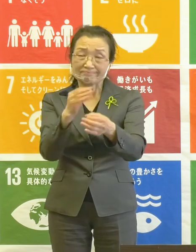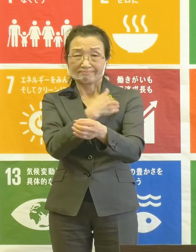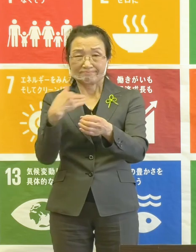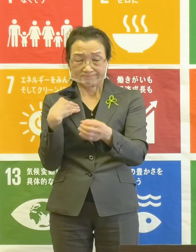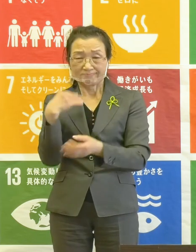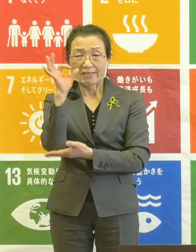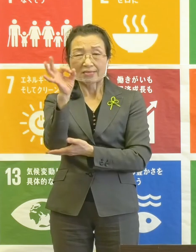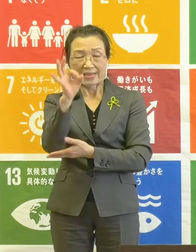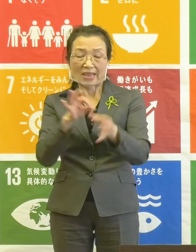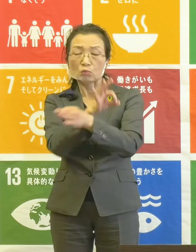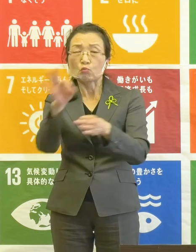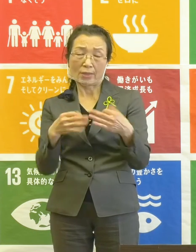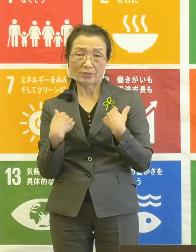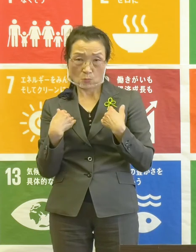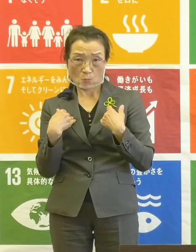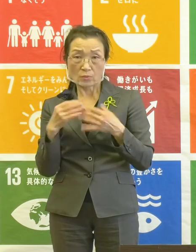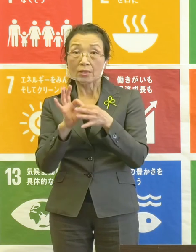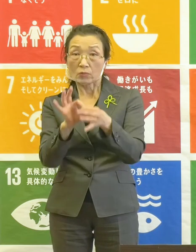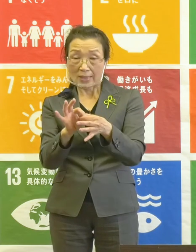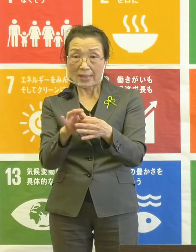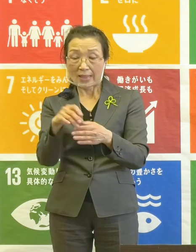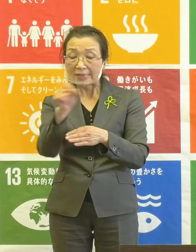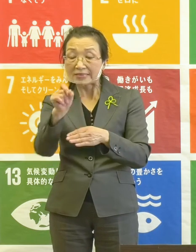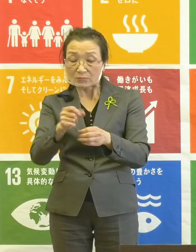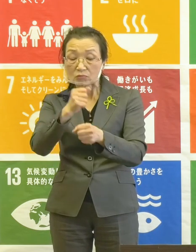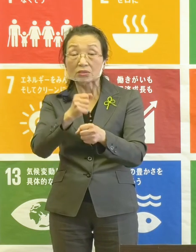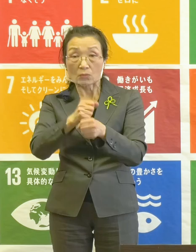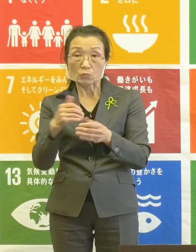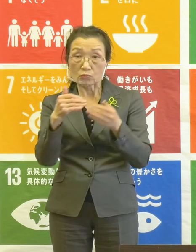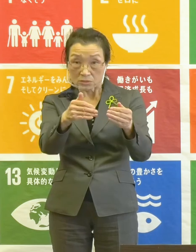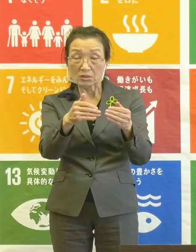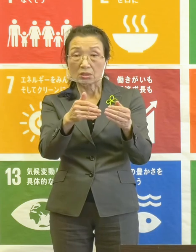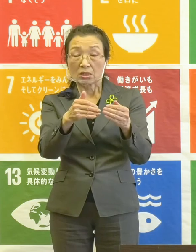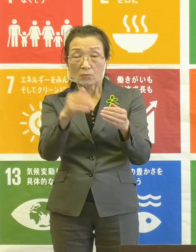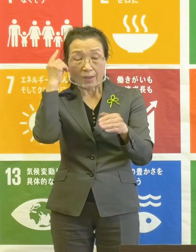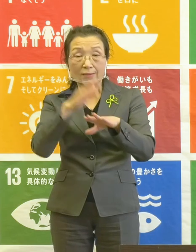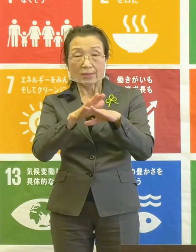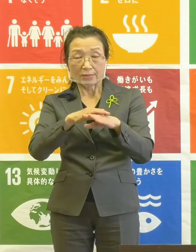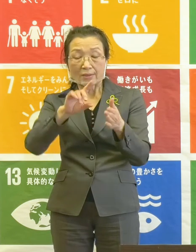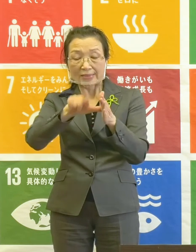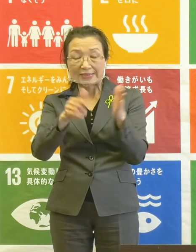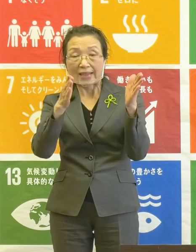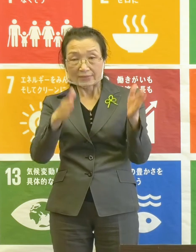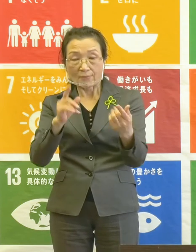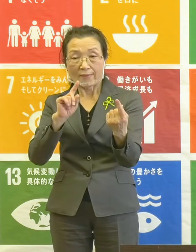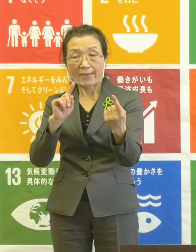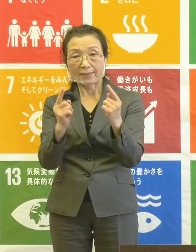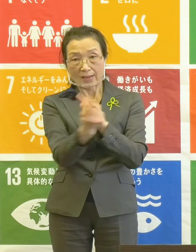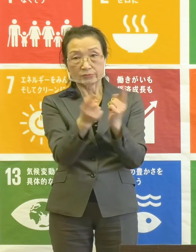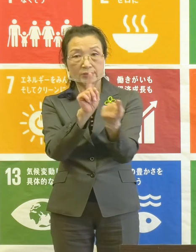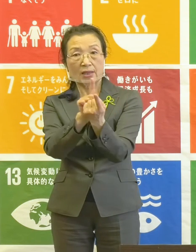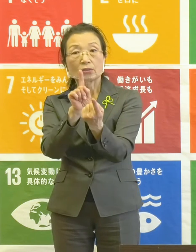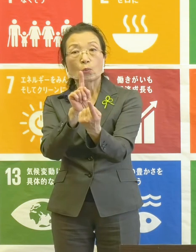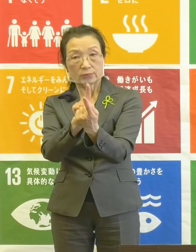営を図る必要があることから、事務事業推進のキーワードを時代の変革に対